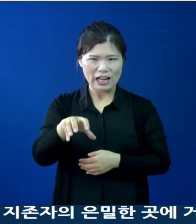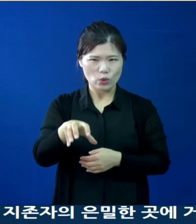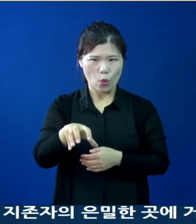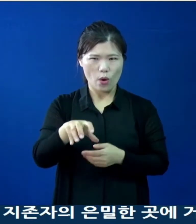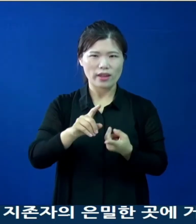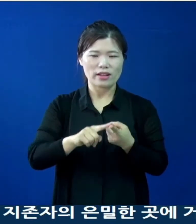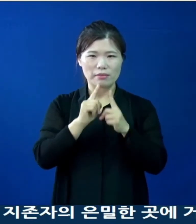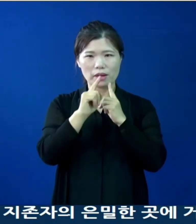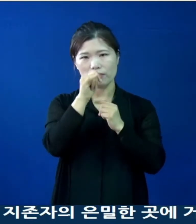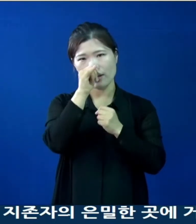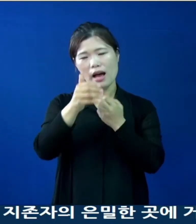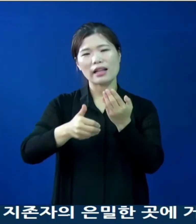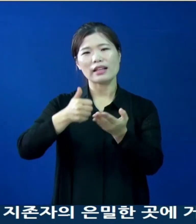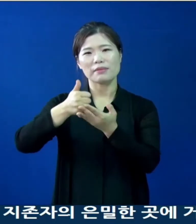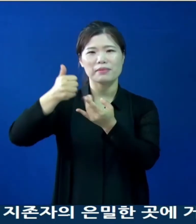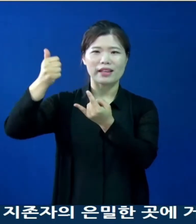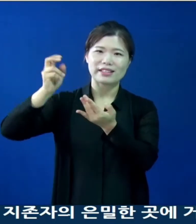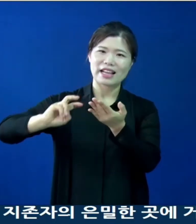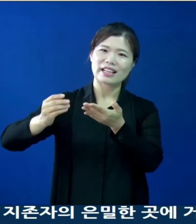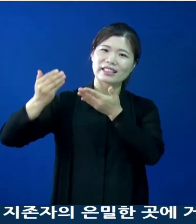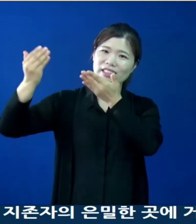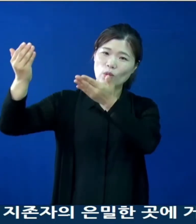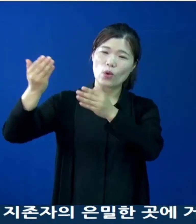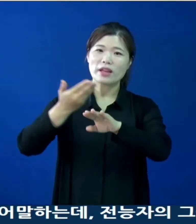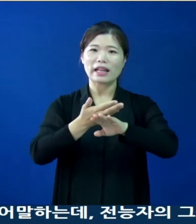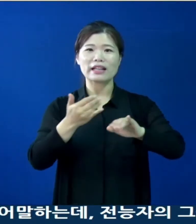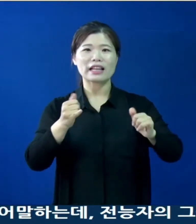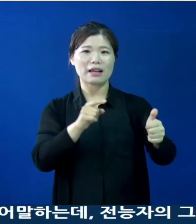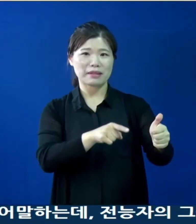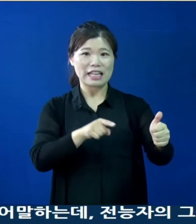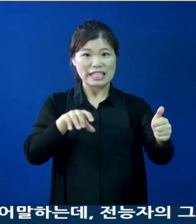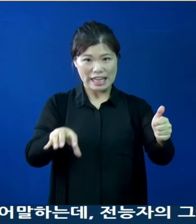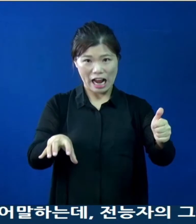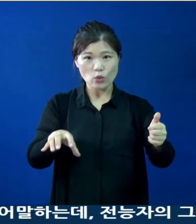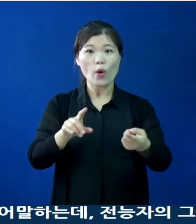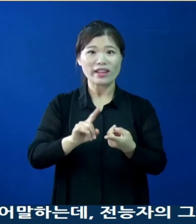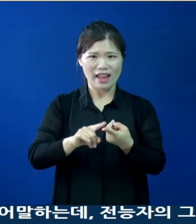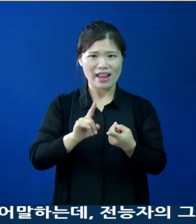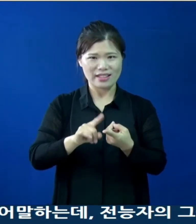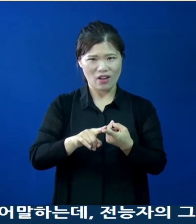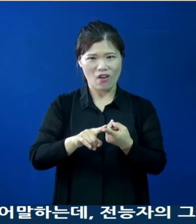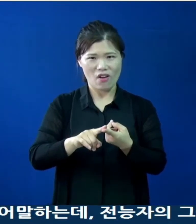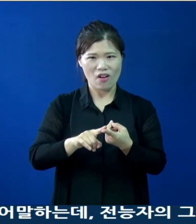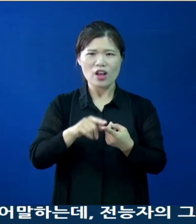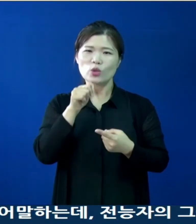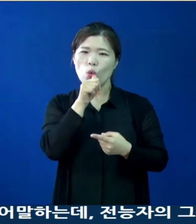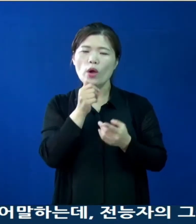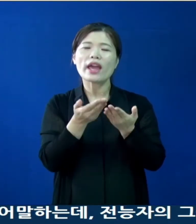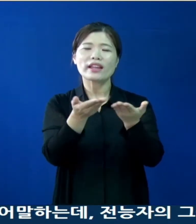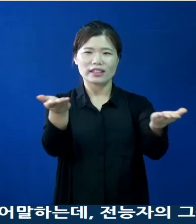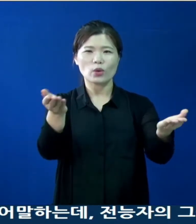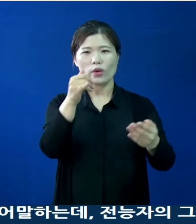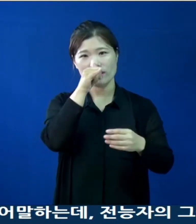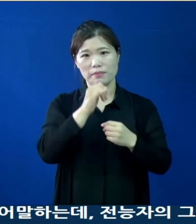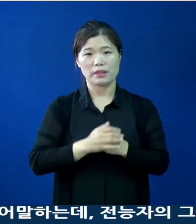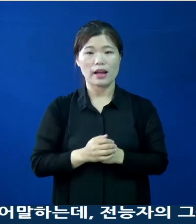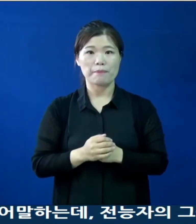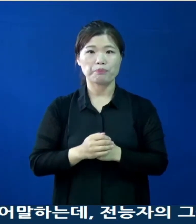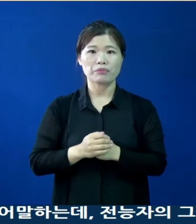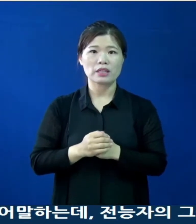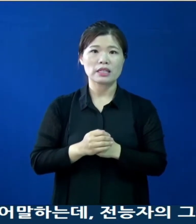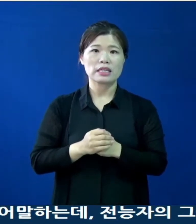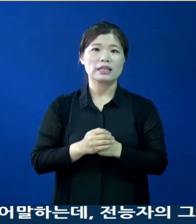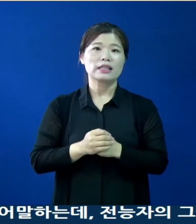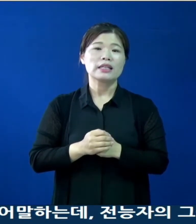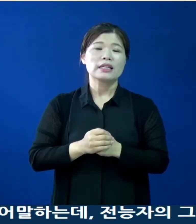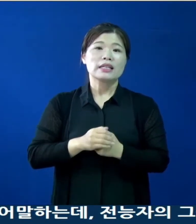하나님께 찬양을 올리며 다른 사람들에게 이 장소를 소개하고 있는 것이죠. 지존자의 은밀한